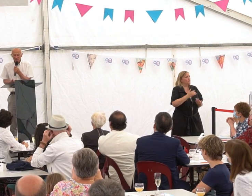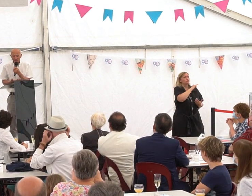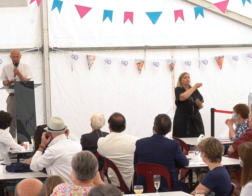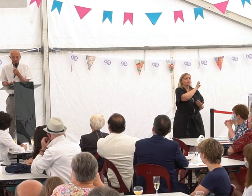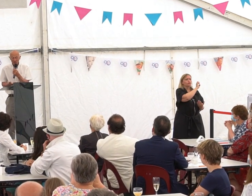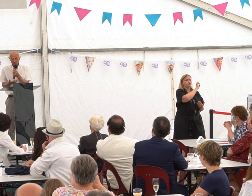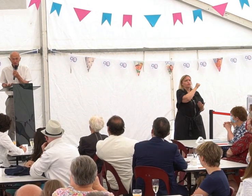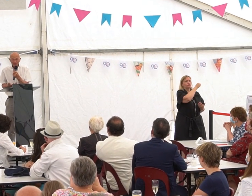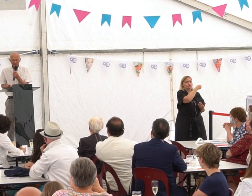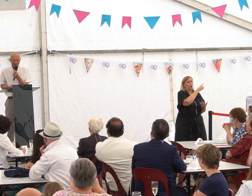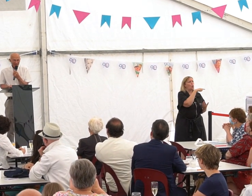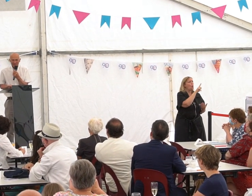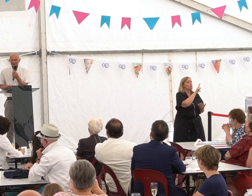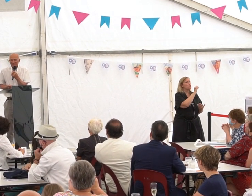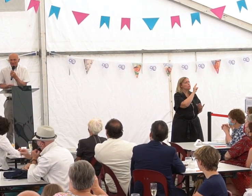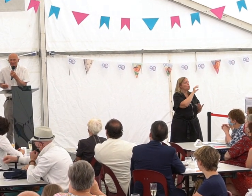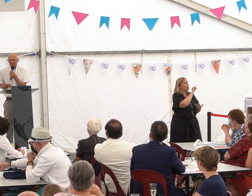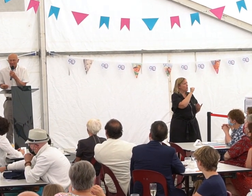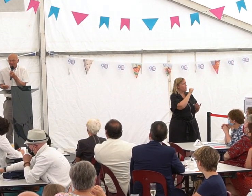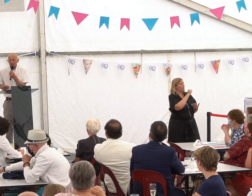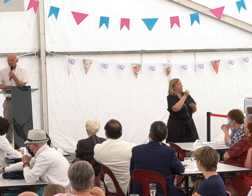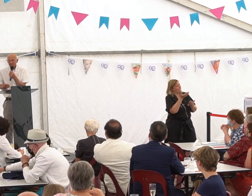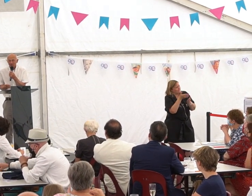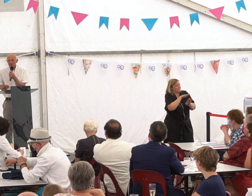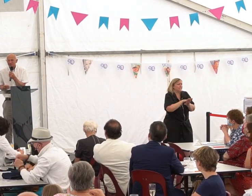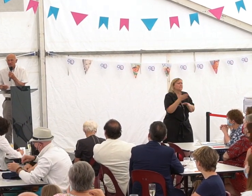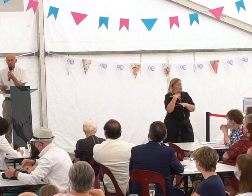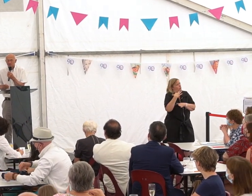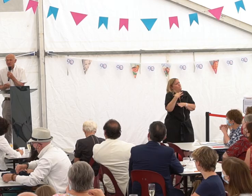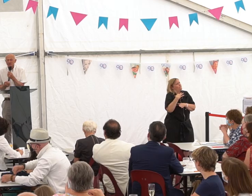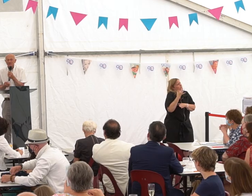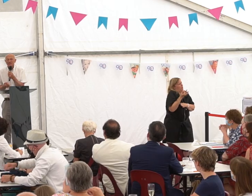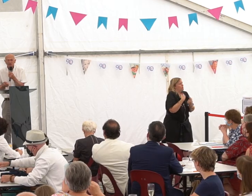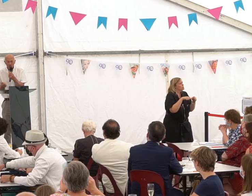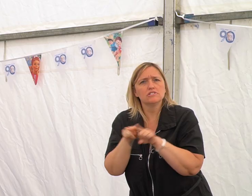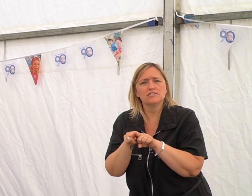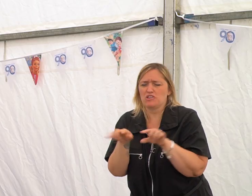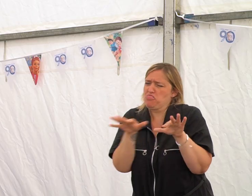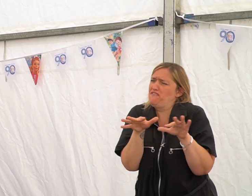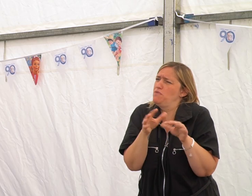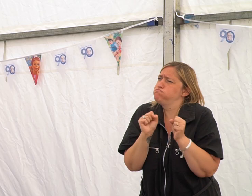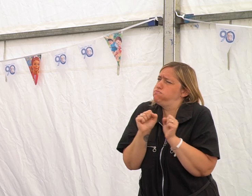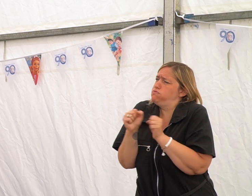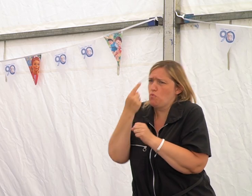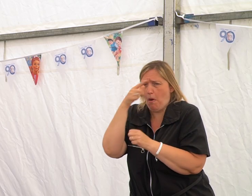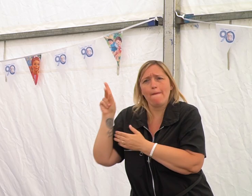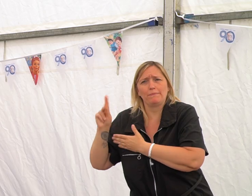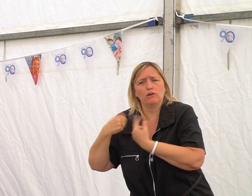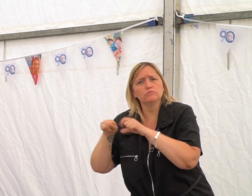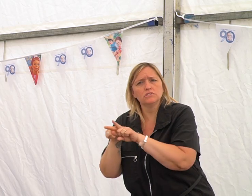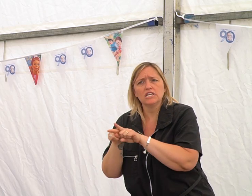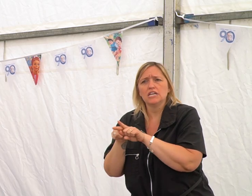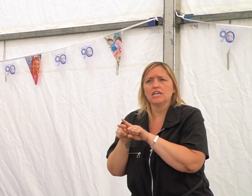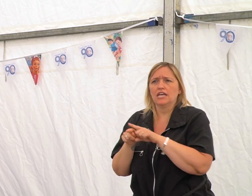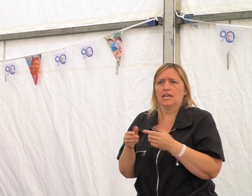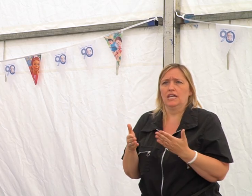frère, qui nous a quittés malheureusement trop vite, aurait été très fier aussi. Il a travaillé énormément pour tout ça. Son épouse